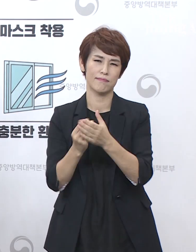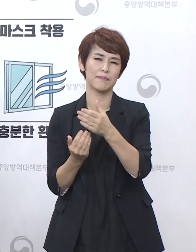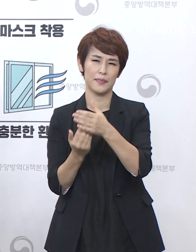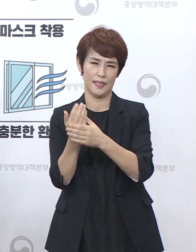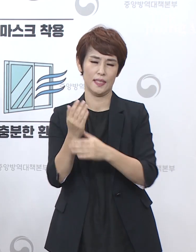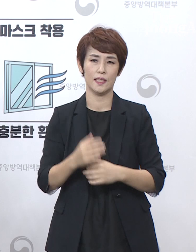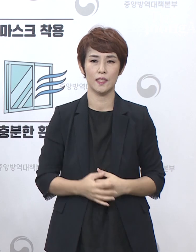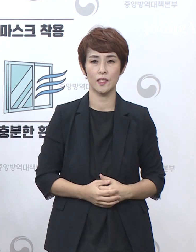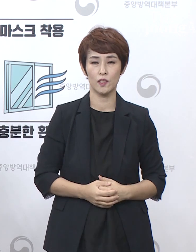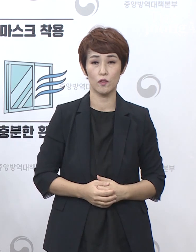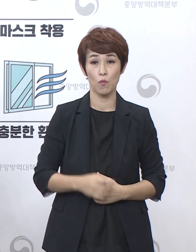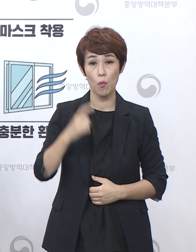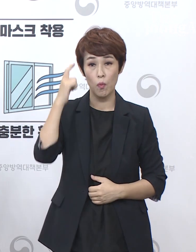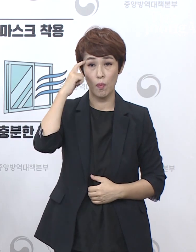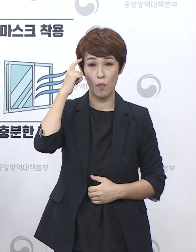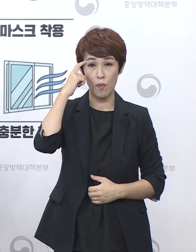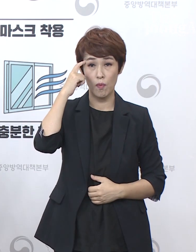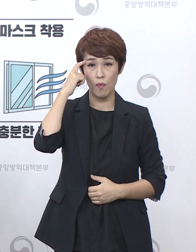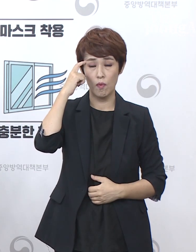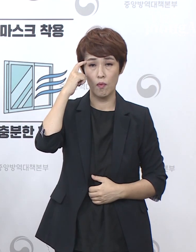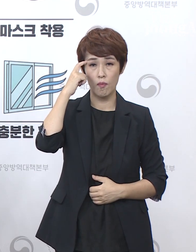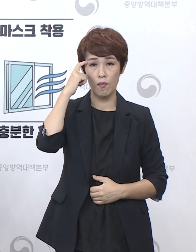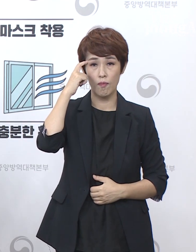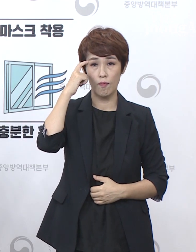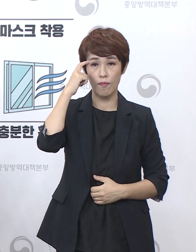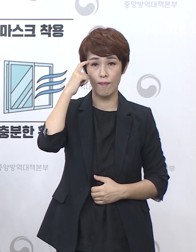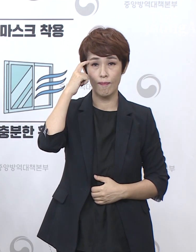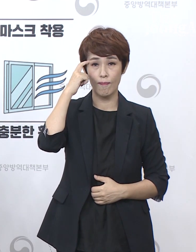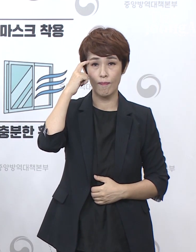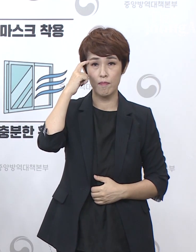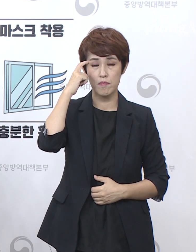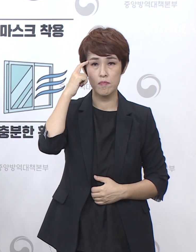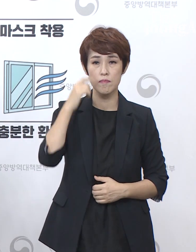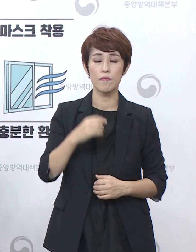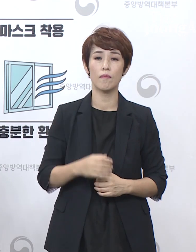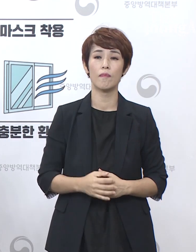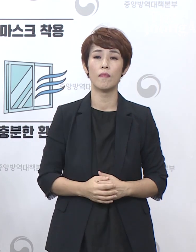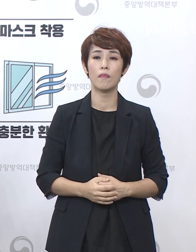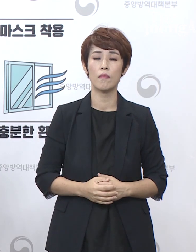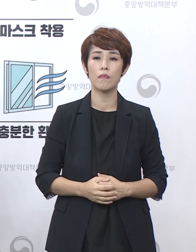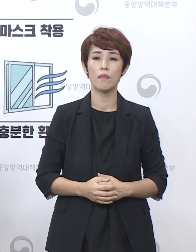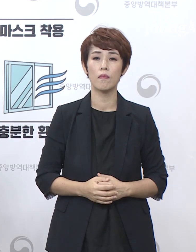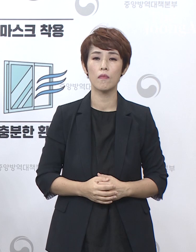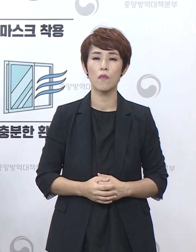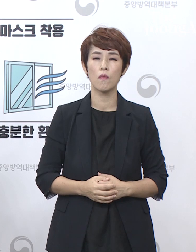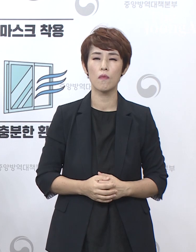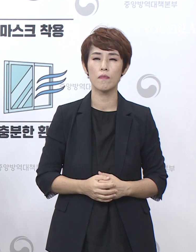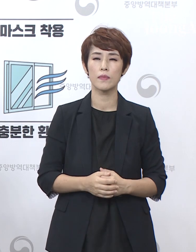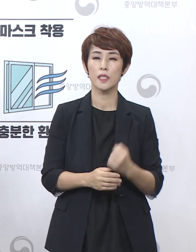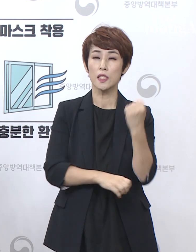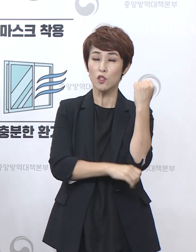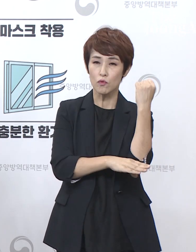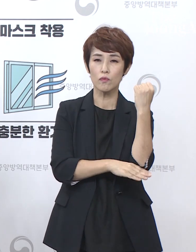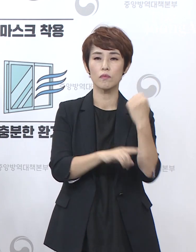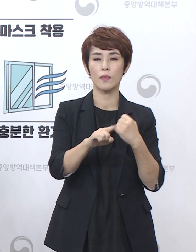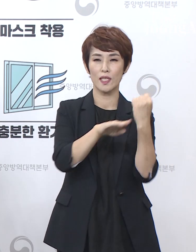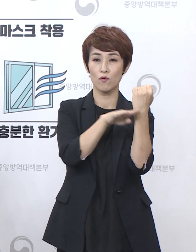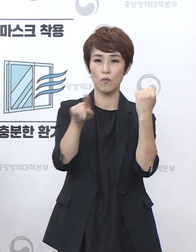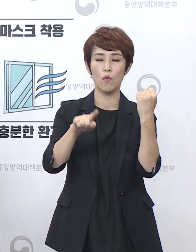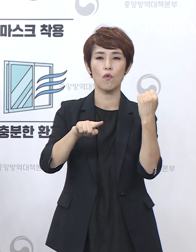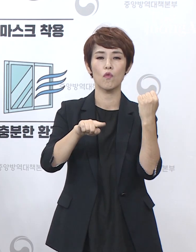하였습니다. 이 원인은 당초 대상자를 6월을 기준으로 해서